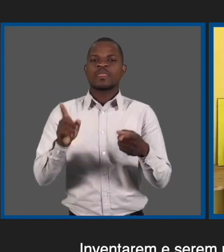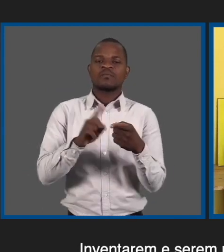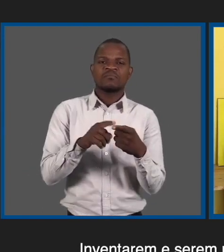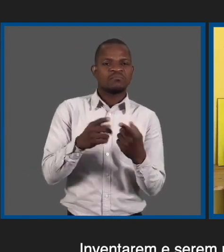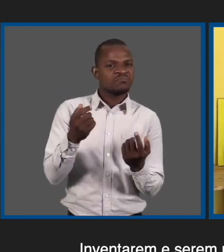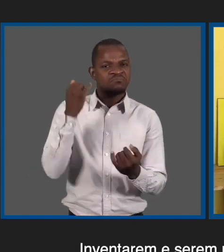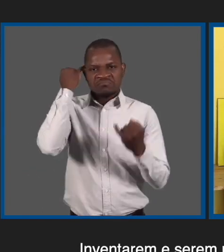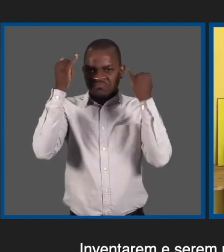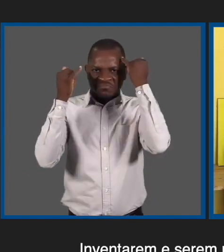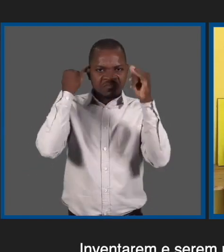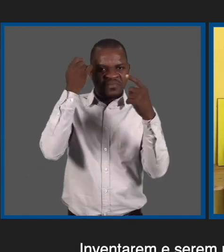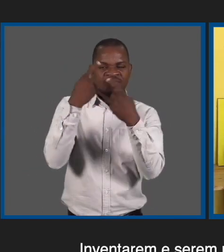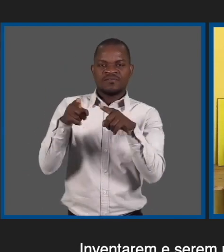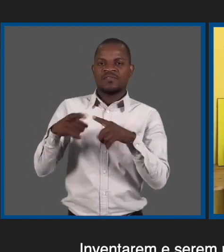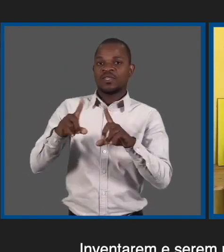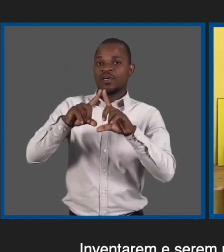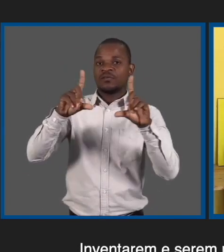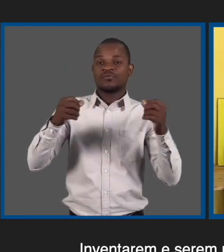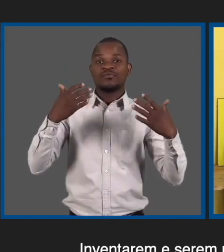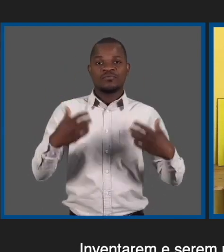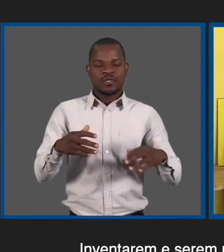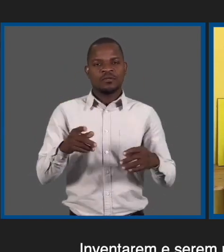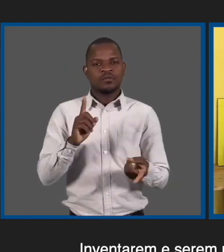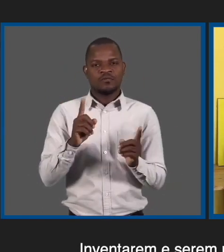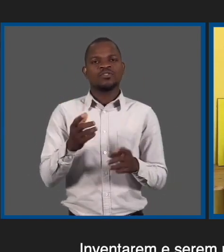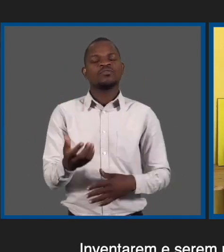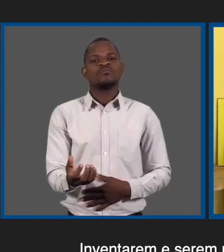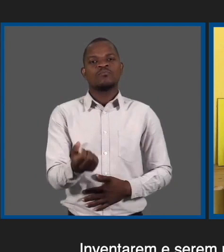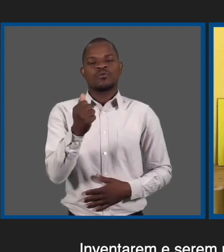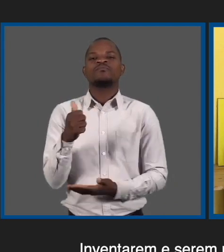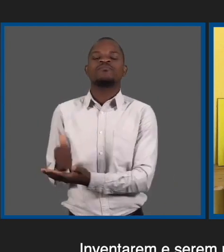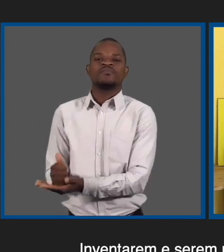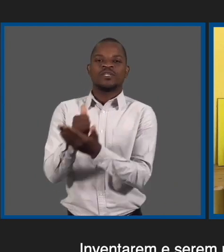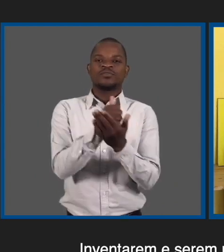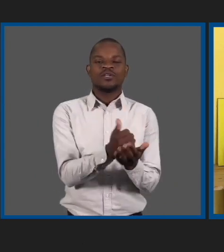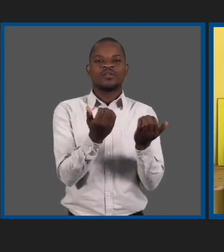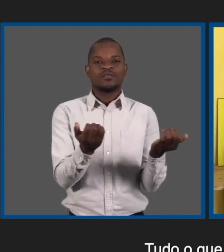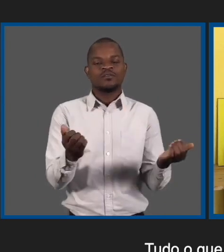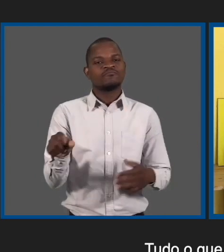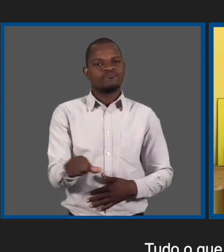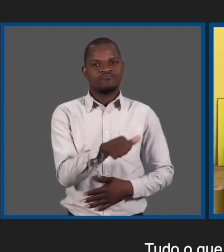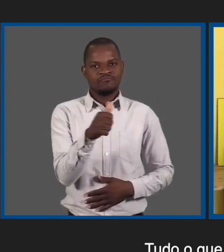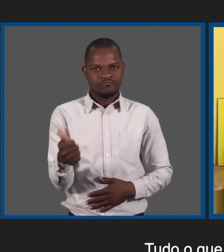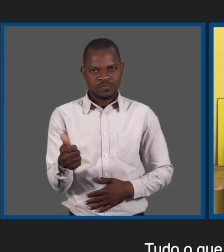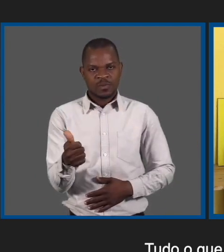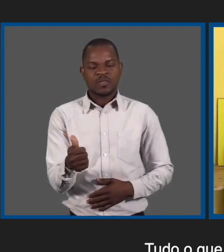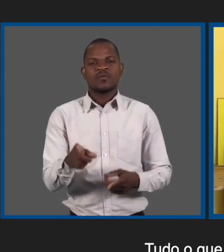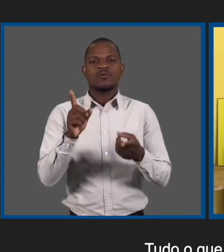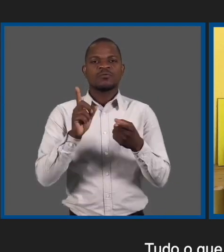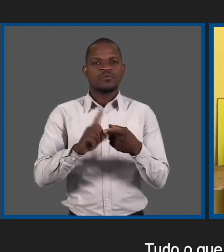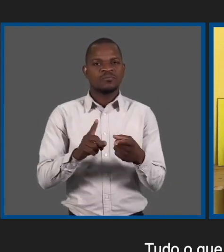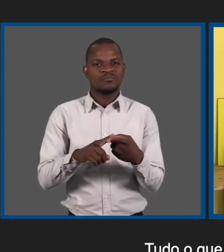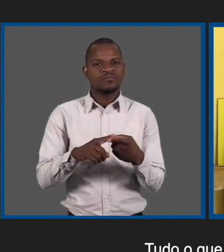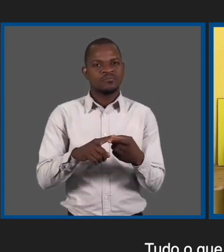inventar e serem muito criativos em vários tipos de brincadeiras. Eu acho que isto pode, de certa maneira, ajudar. Então, tudo o que tiverem